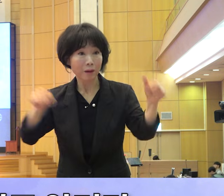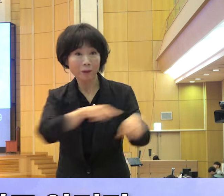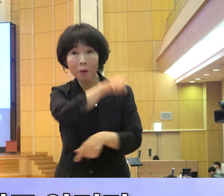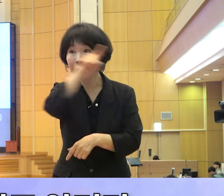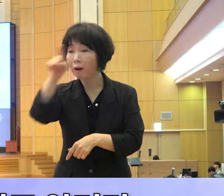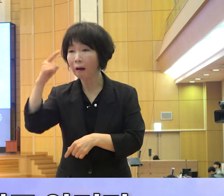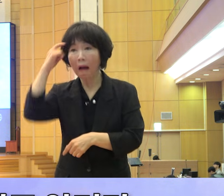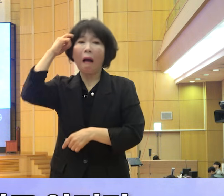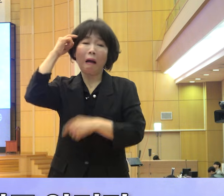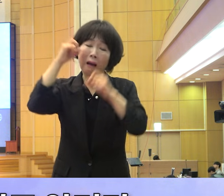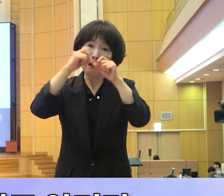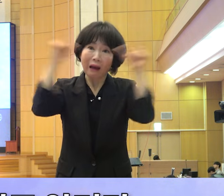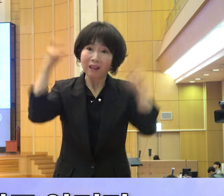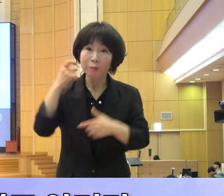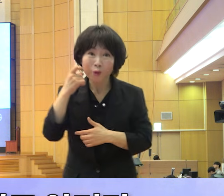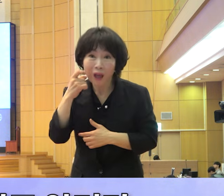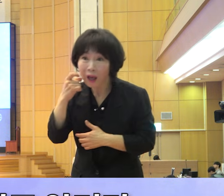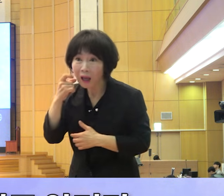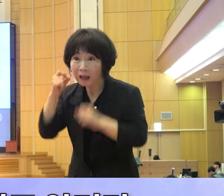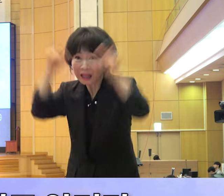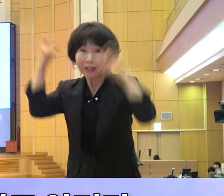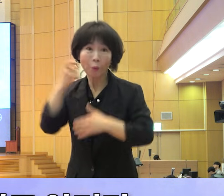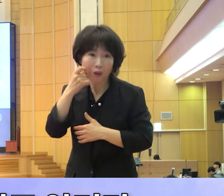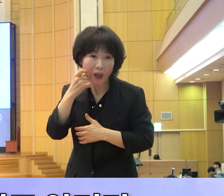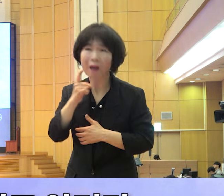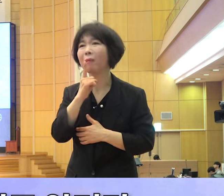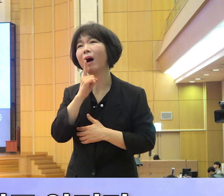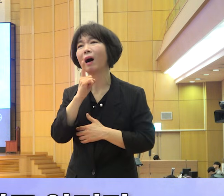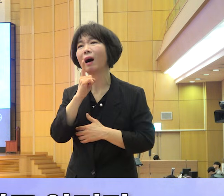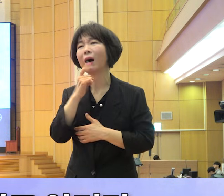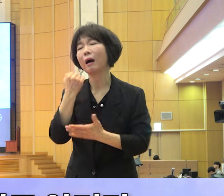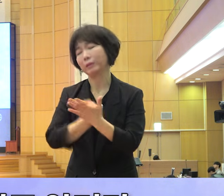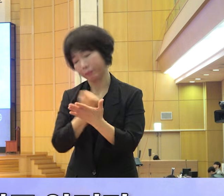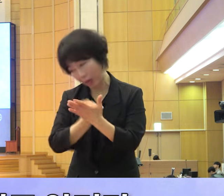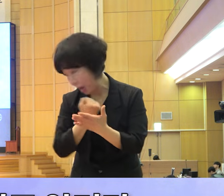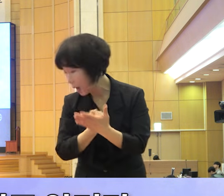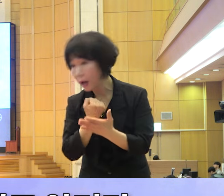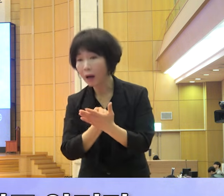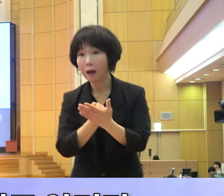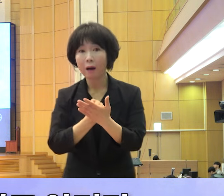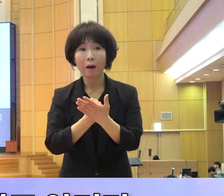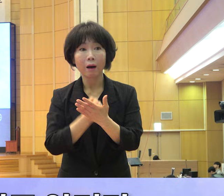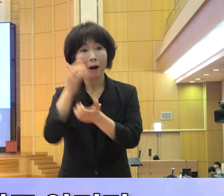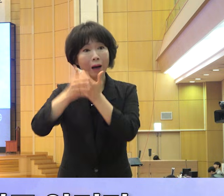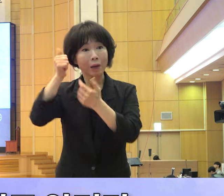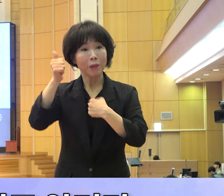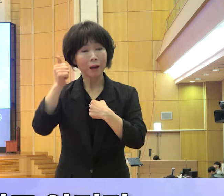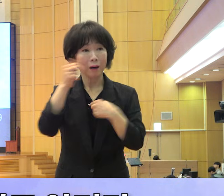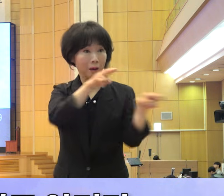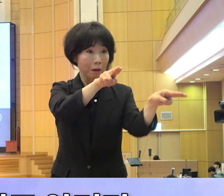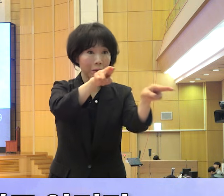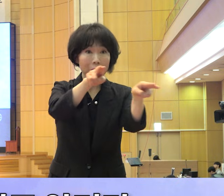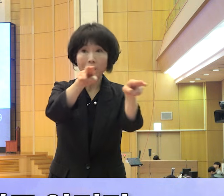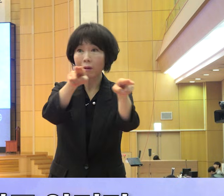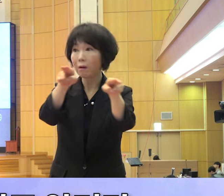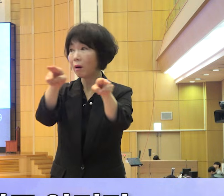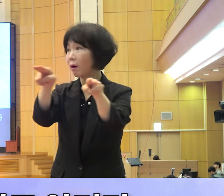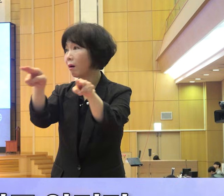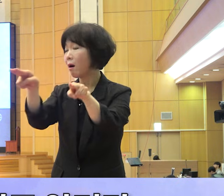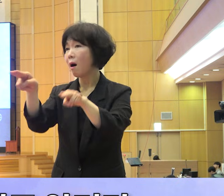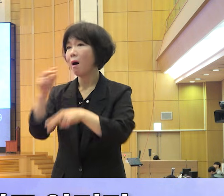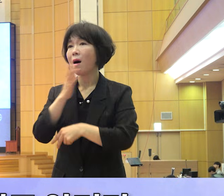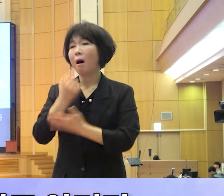깨닫지 못하는도다 하셨도다. 4절에 슬프다. 우리 하나님이 슬프다는 거예요.